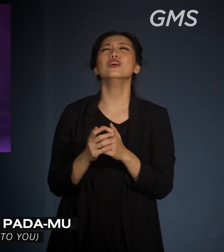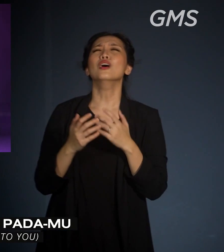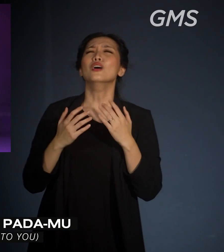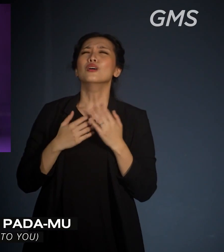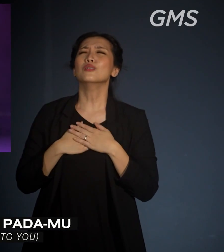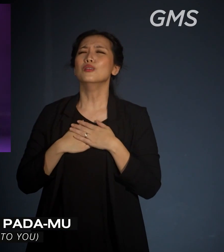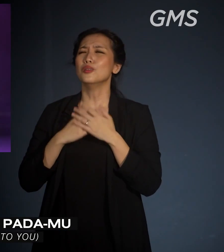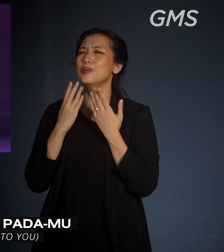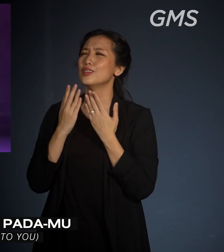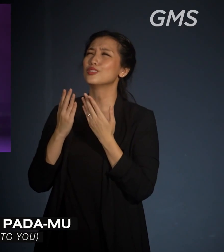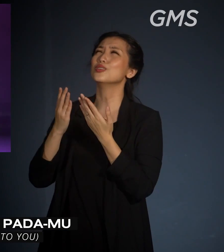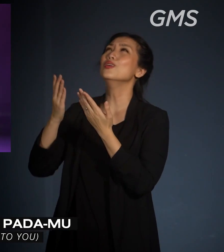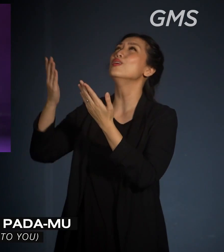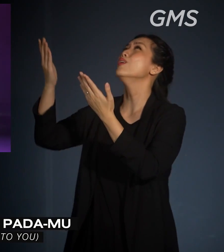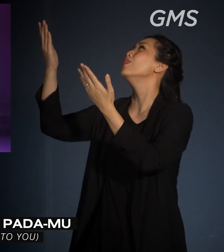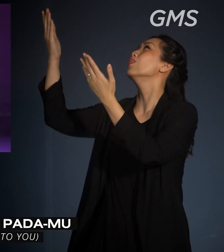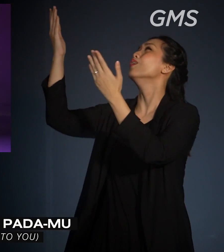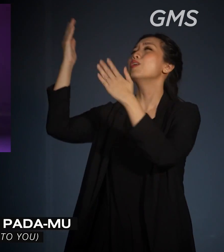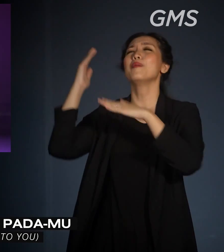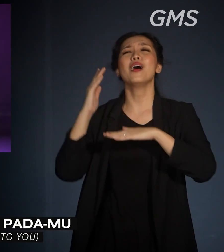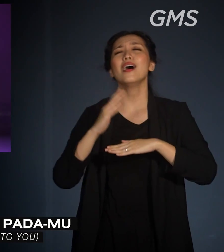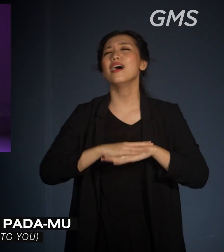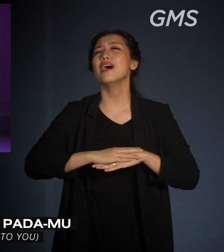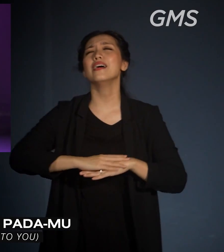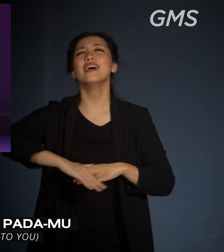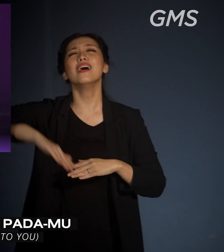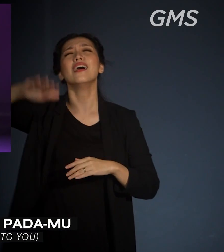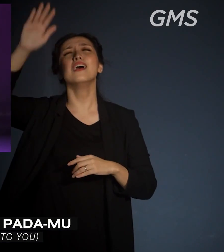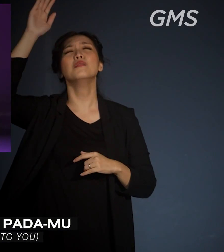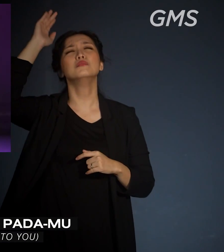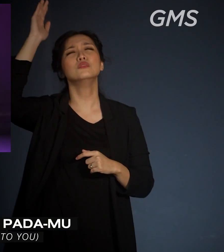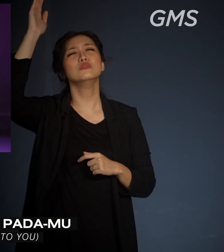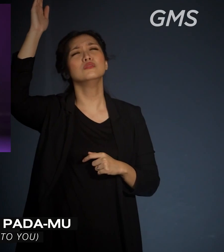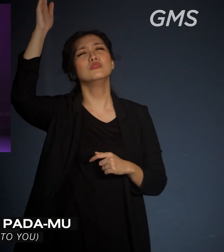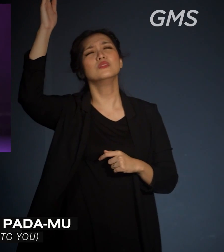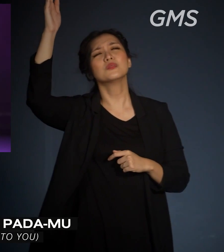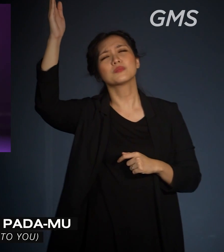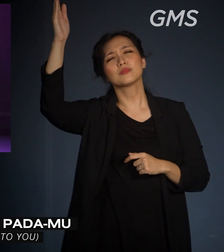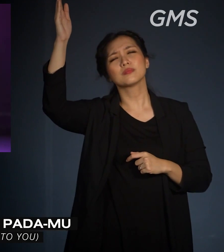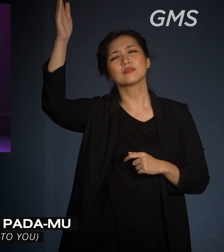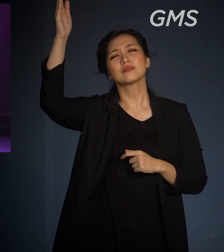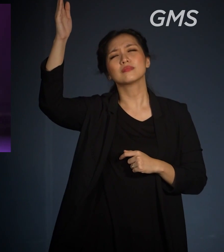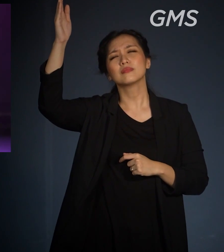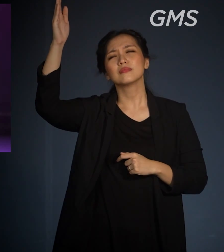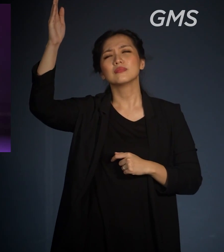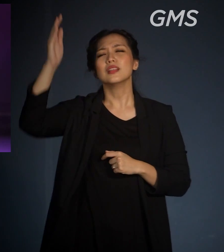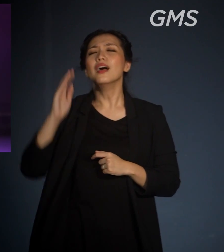Yesus. Ku bersyukur padamu